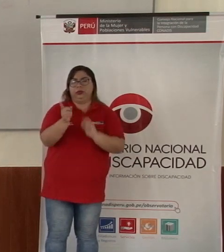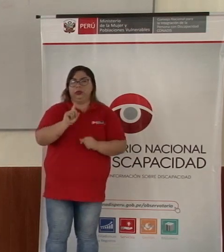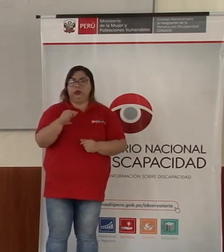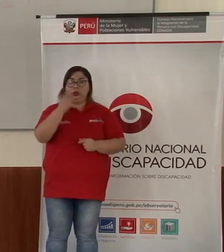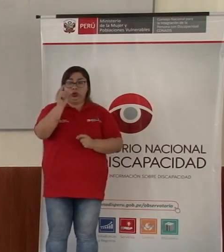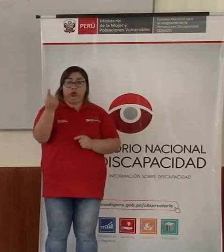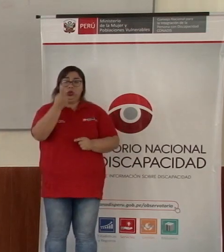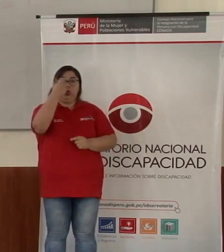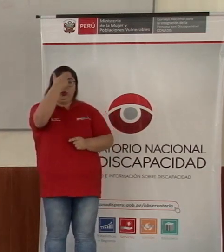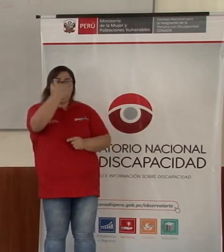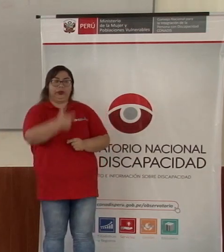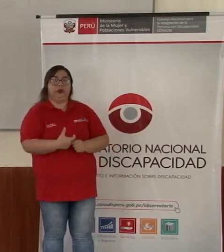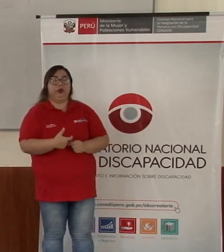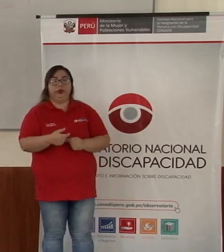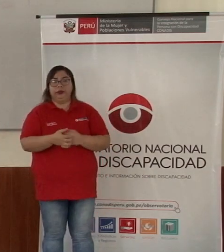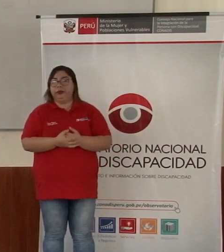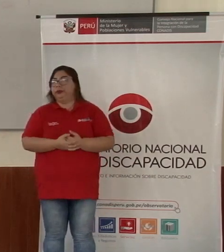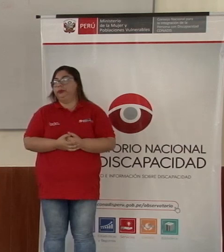de persona humana,